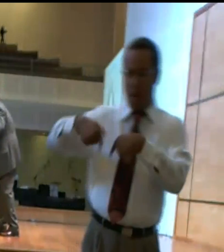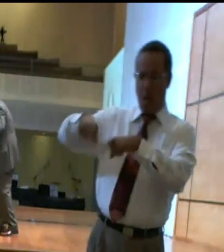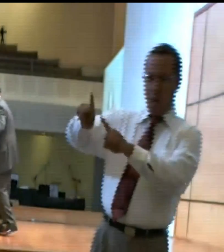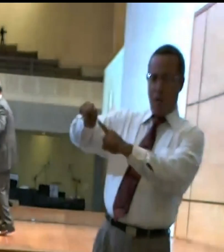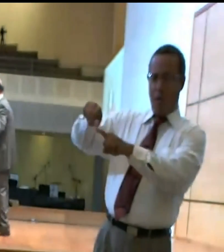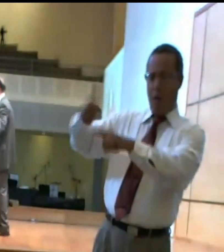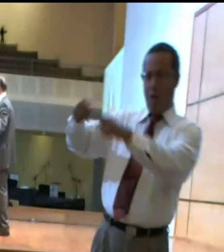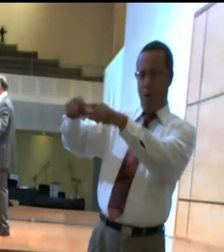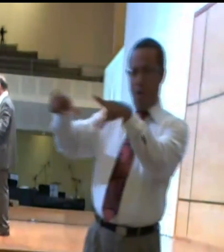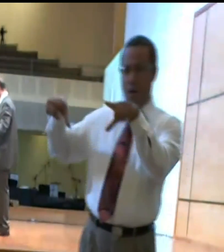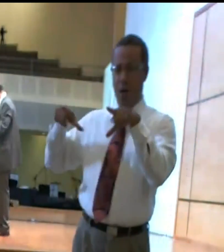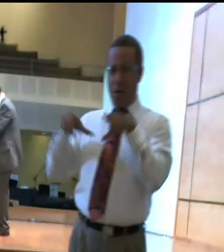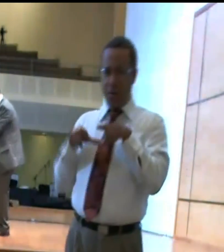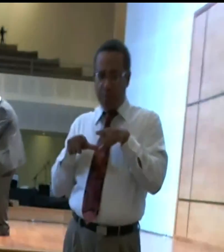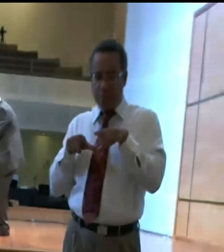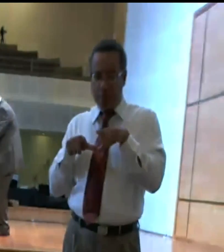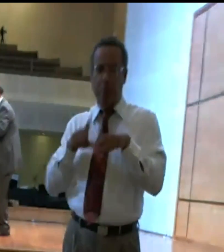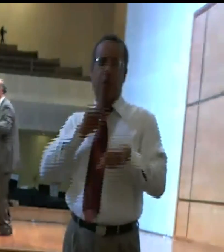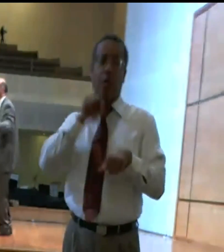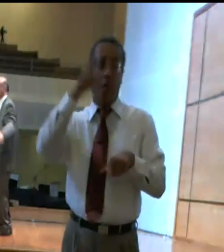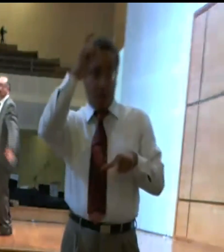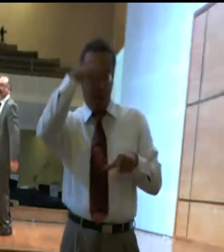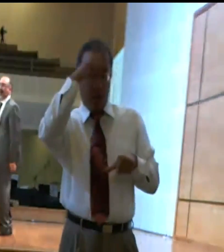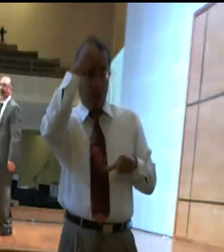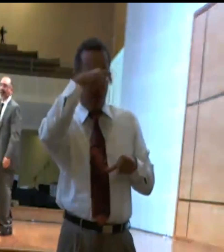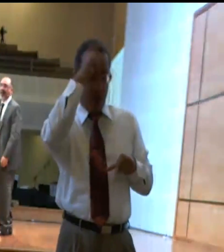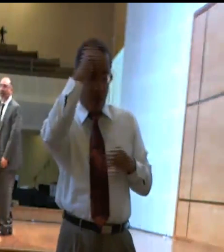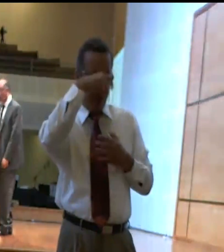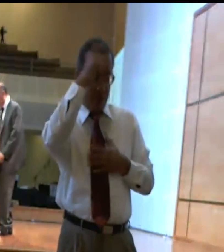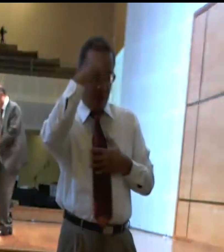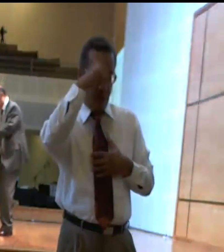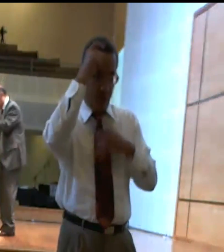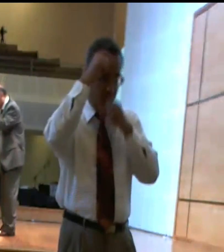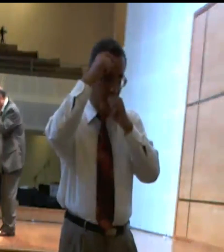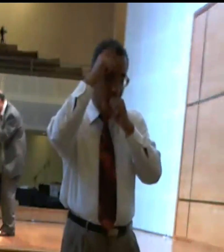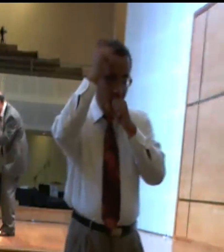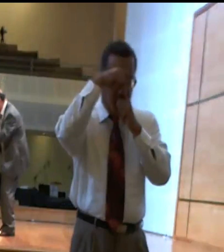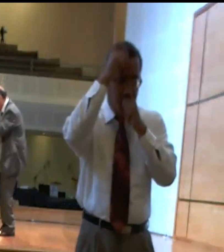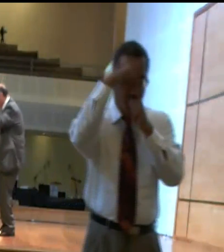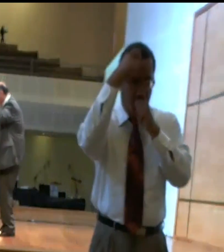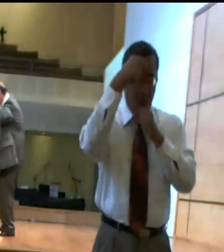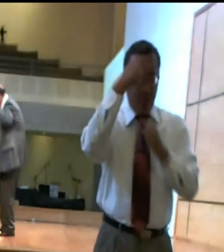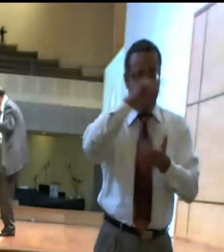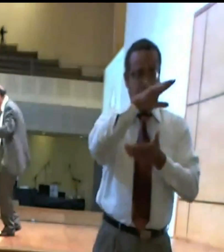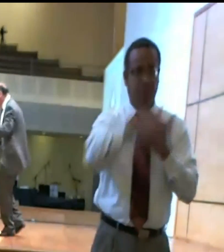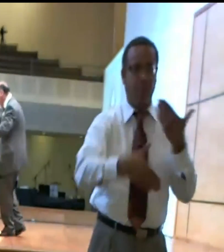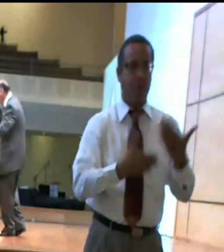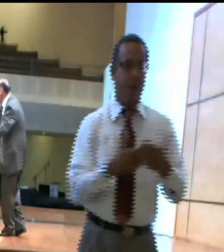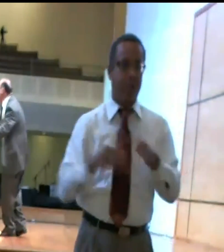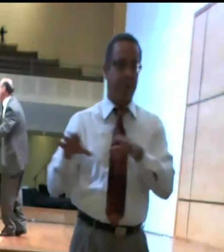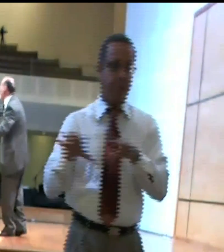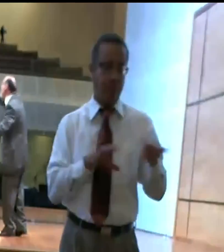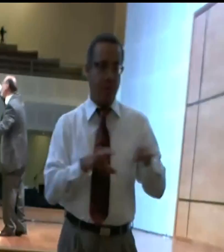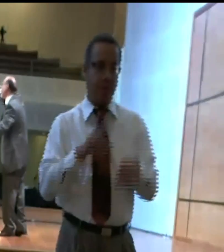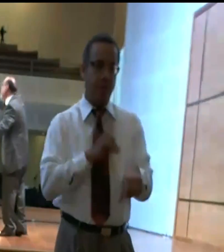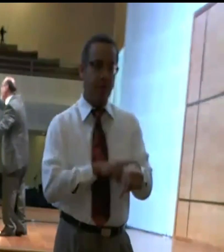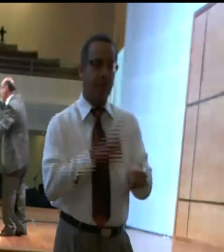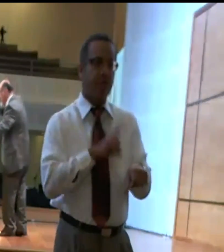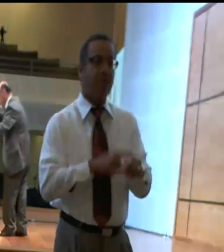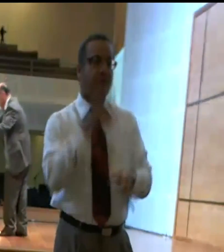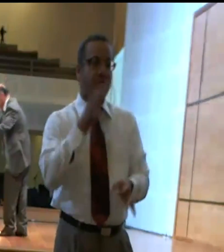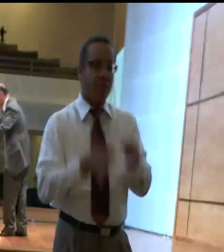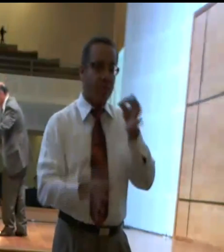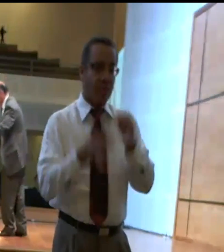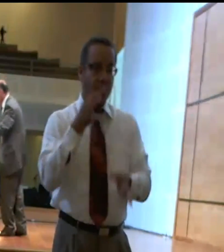contienda. Eso es sabiduría. Porque para todo lo que quisieres hay tiempo y